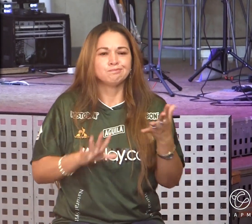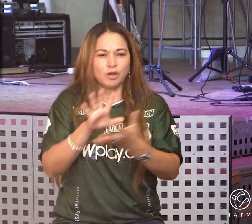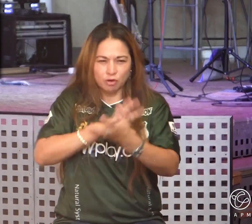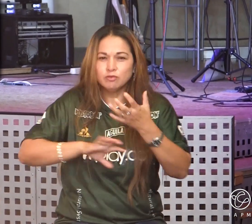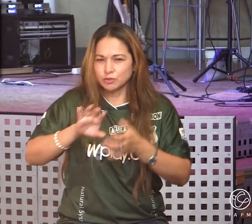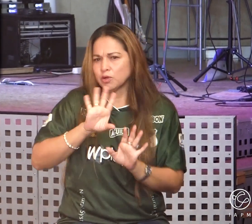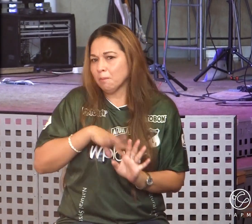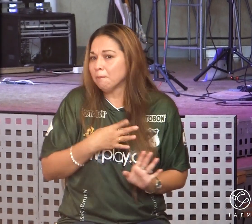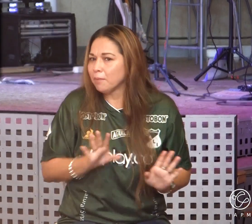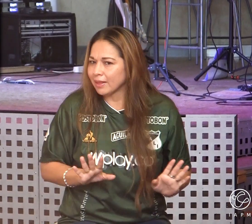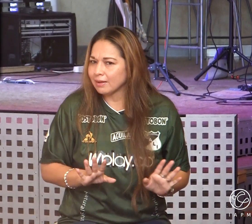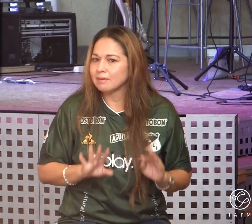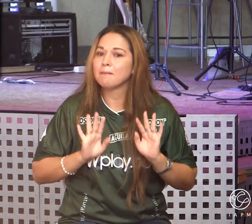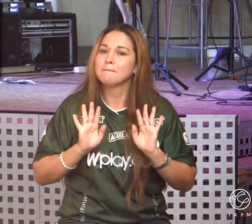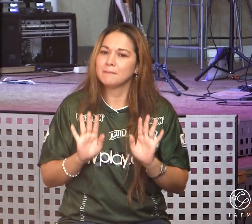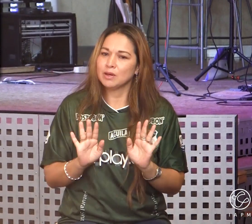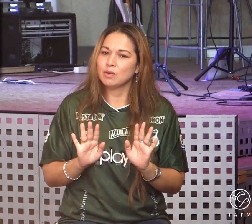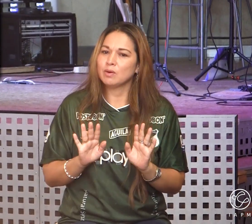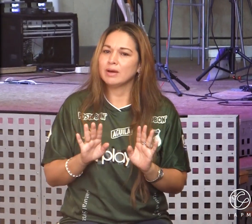mucho,